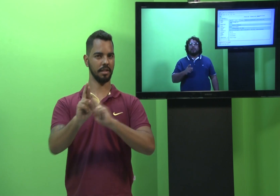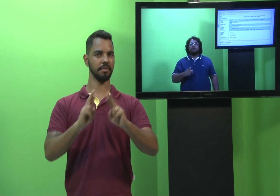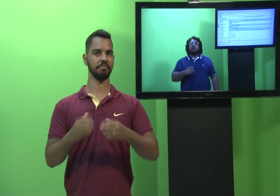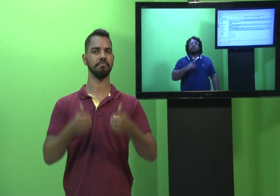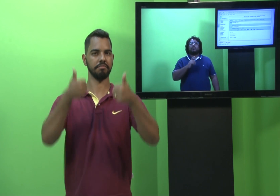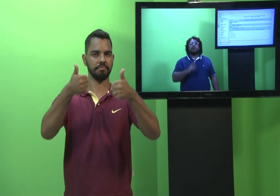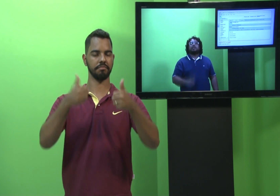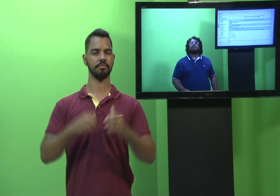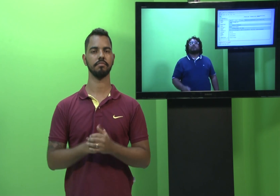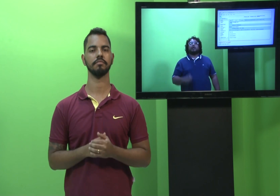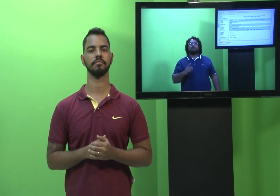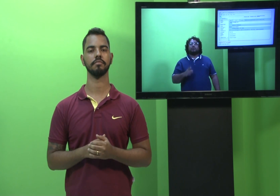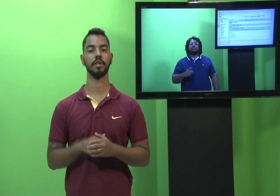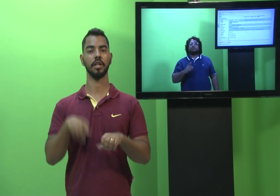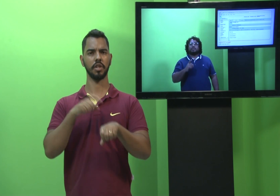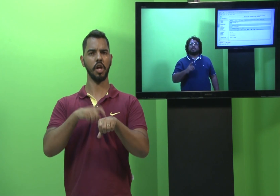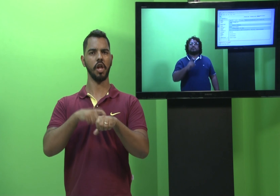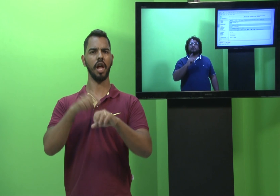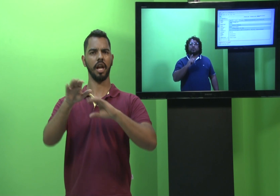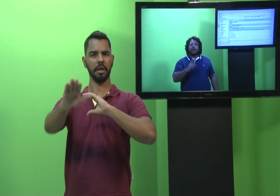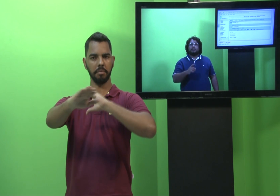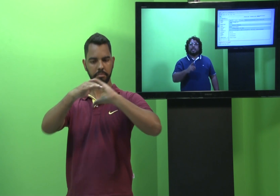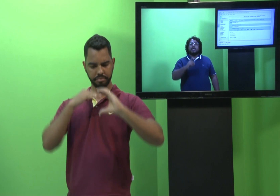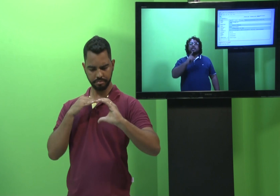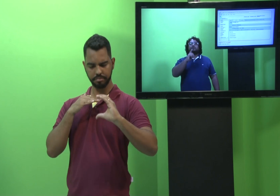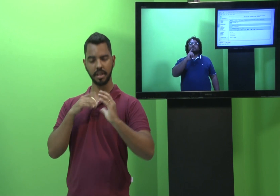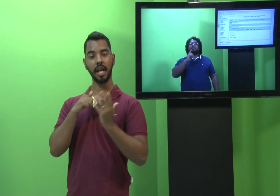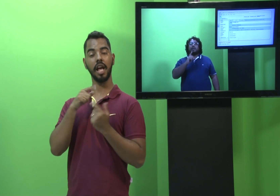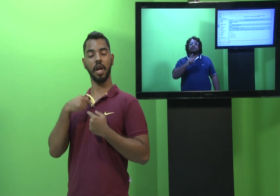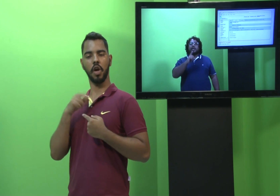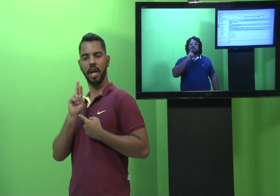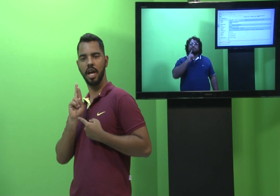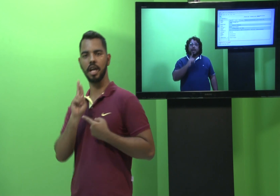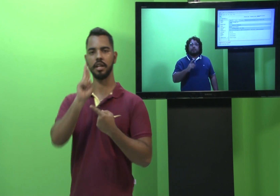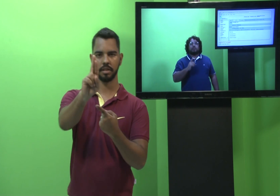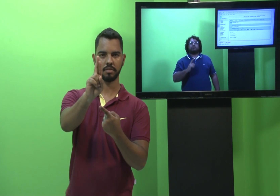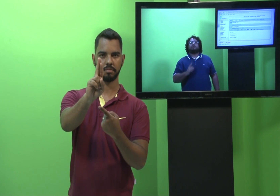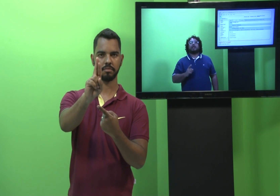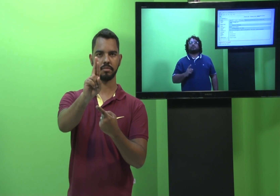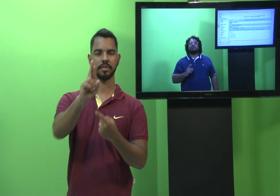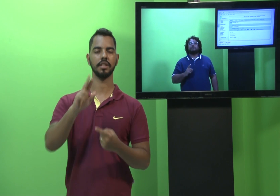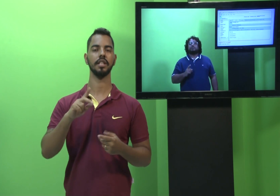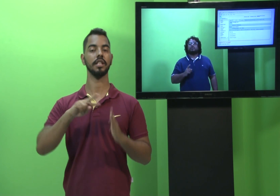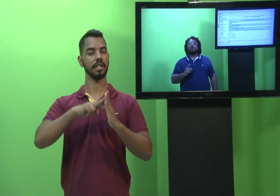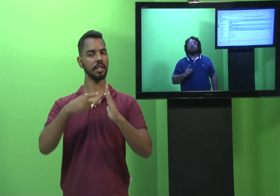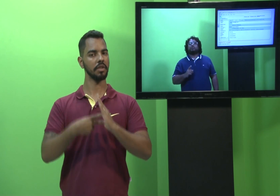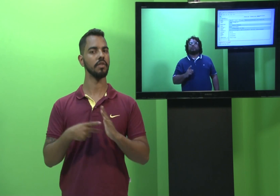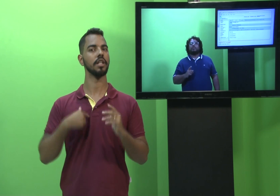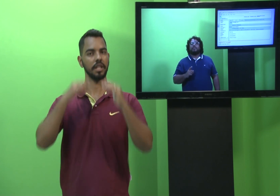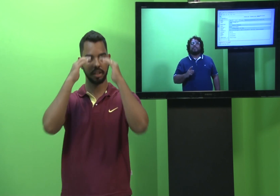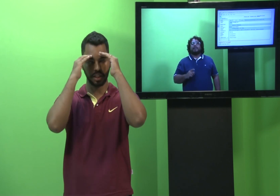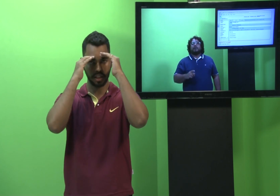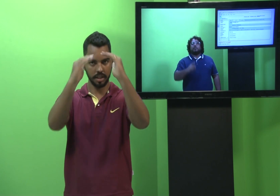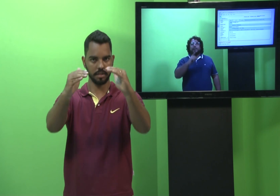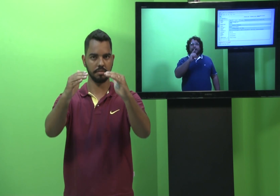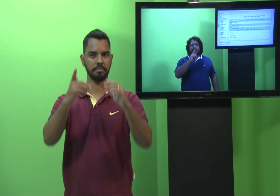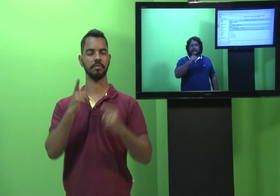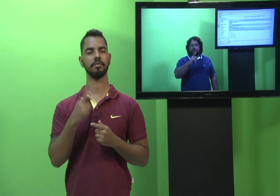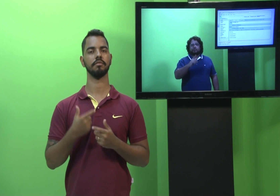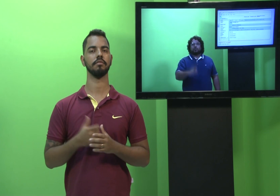e-mail, procure responder a todas as mensagens pessoais. Isso expressa respeito e consideração dos seus interlocutores. Parágrafos.